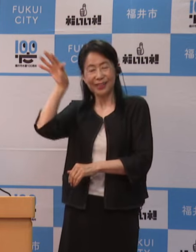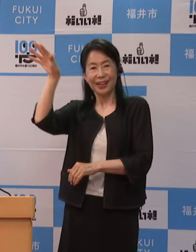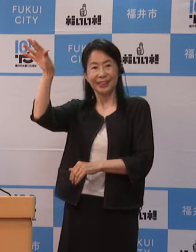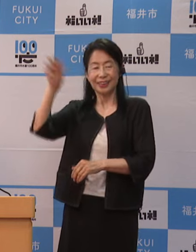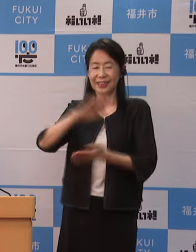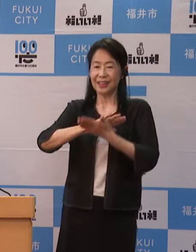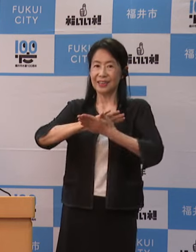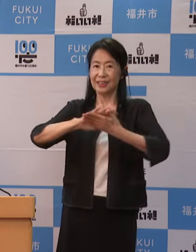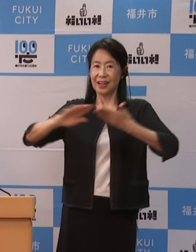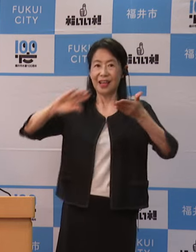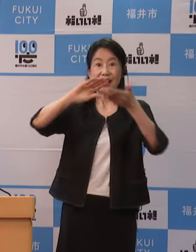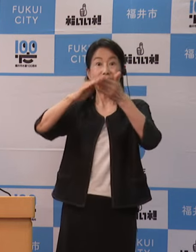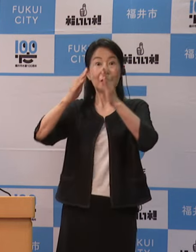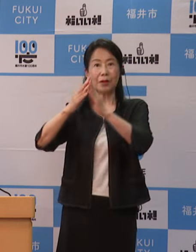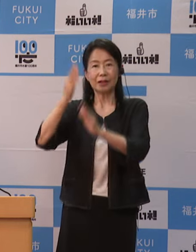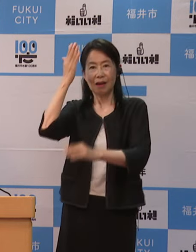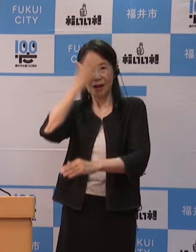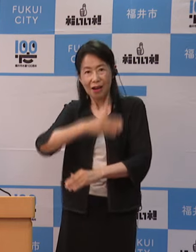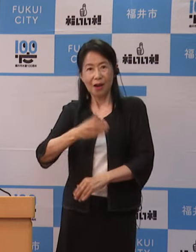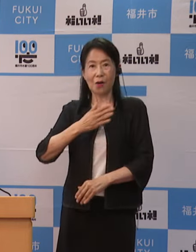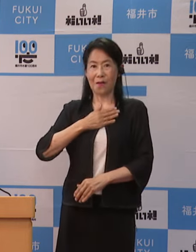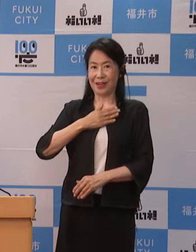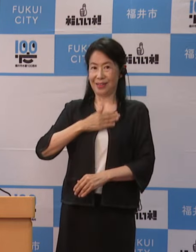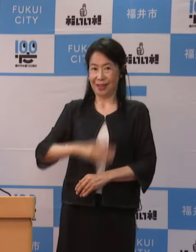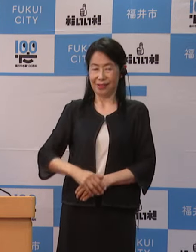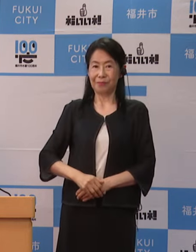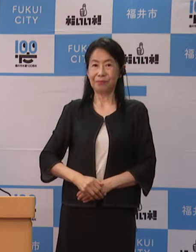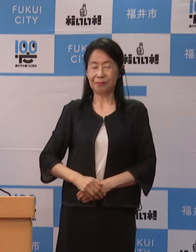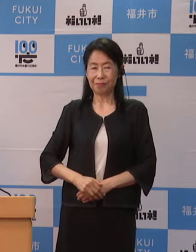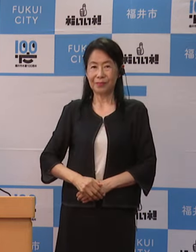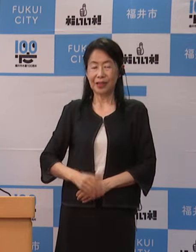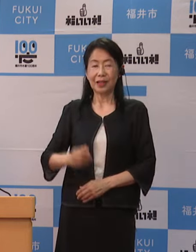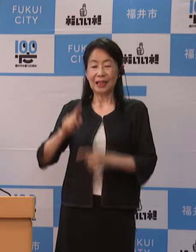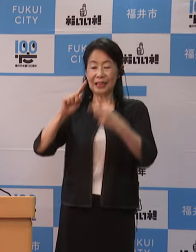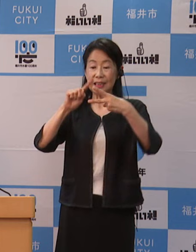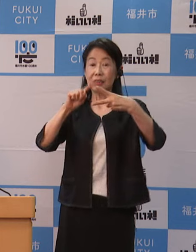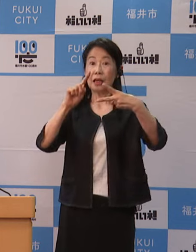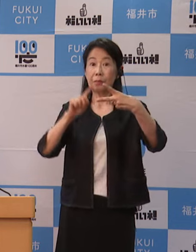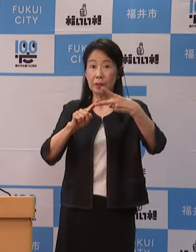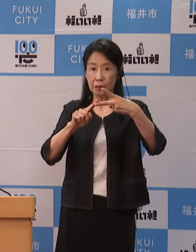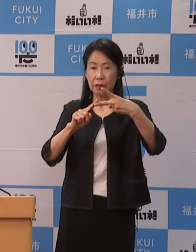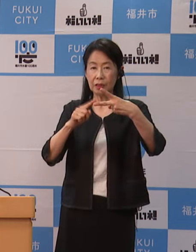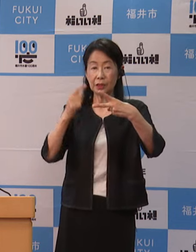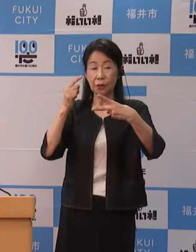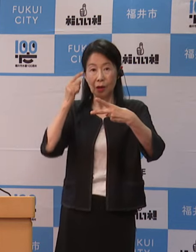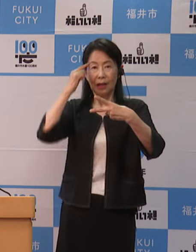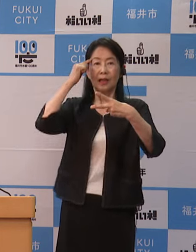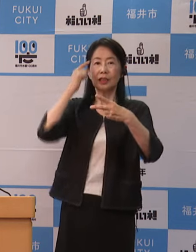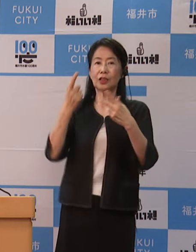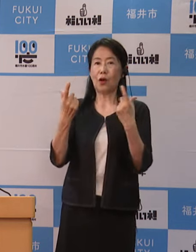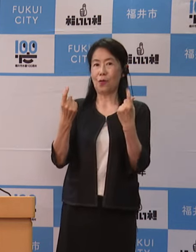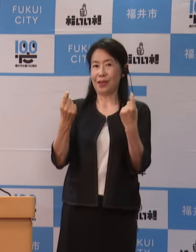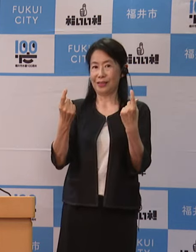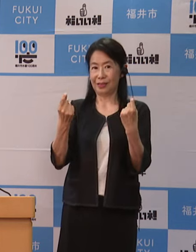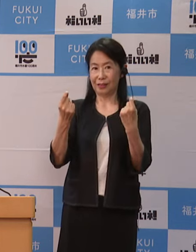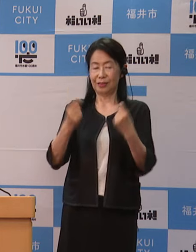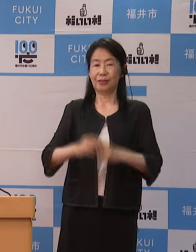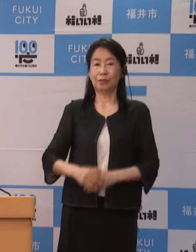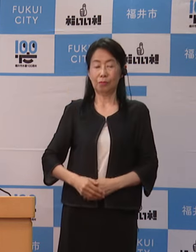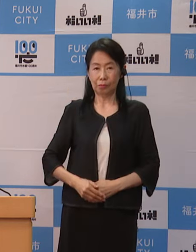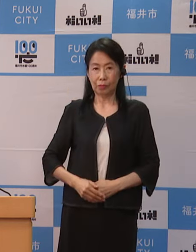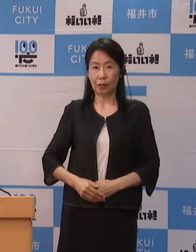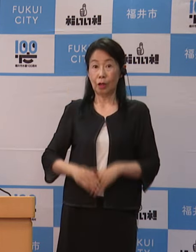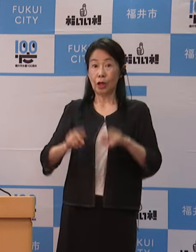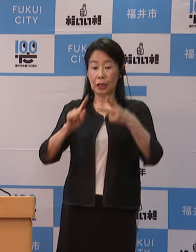しい街であるというふうに、この感じとか印象は前と同じ印象を受けていました。ただ今